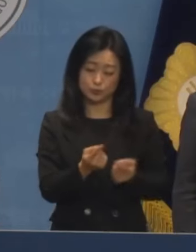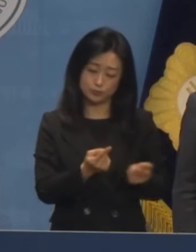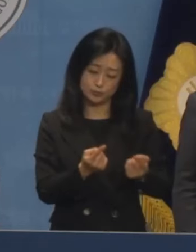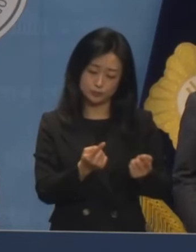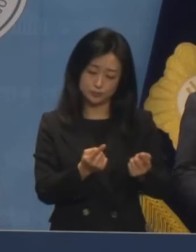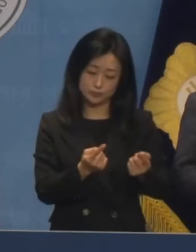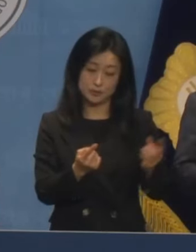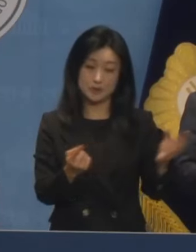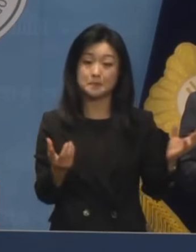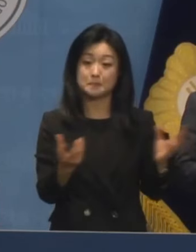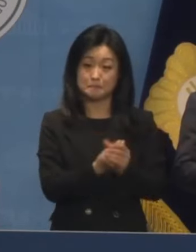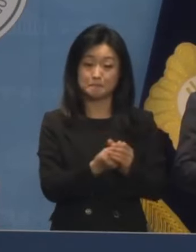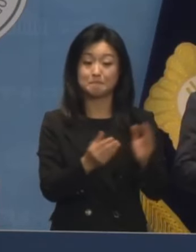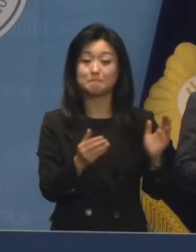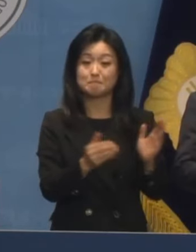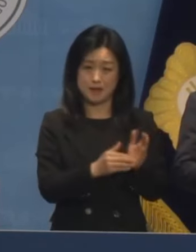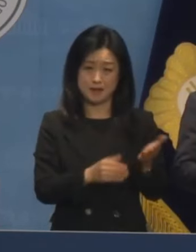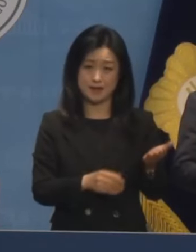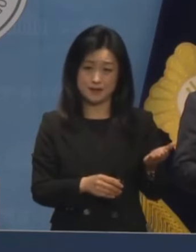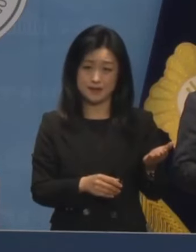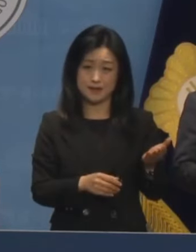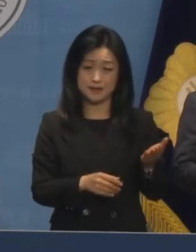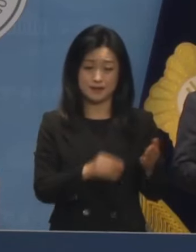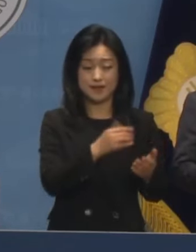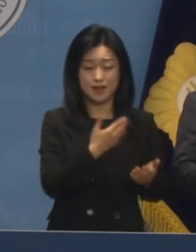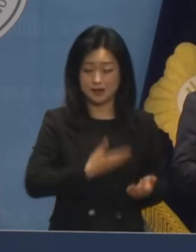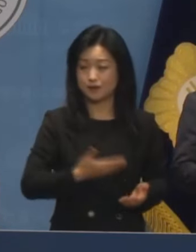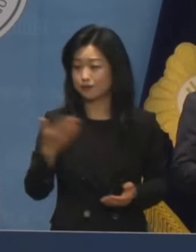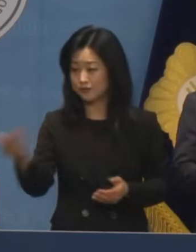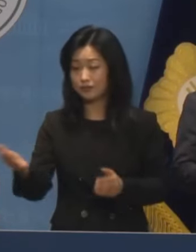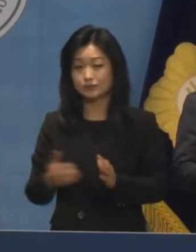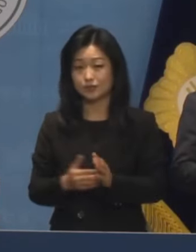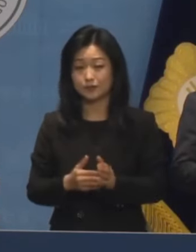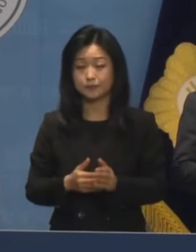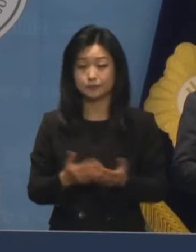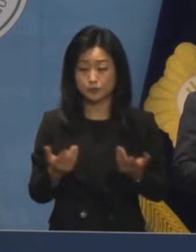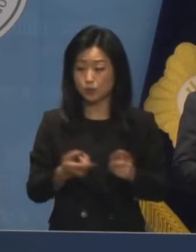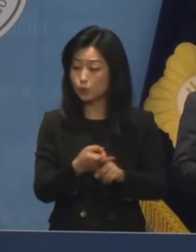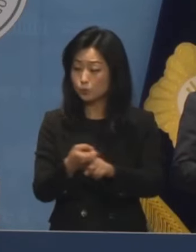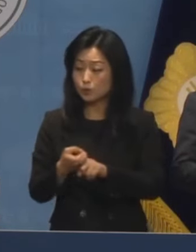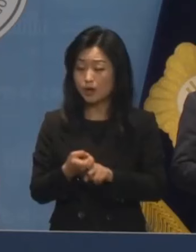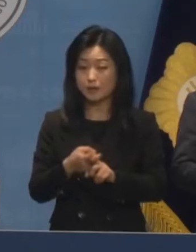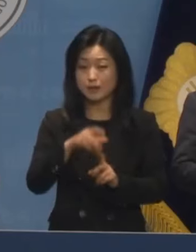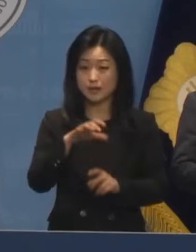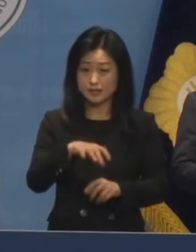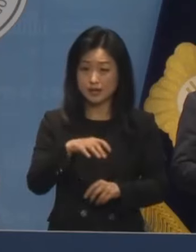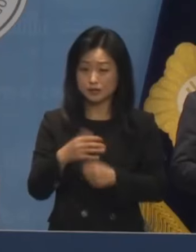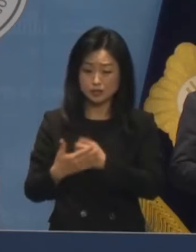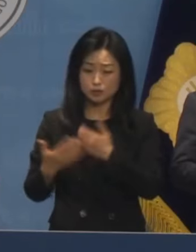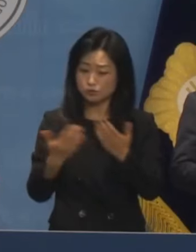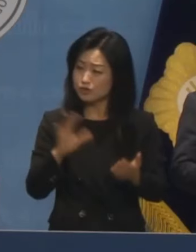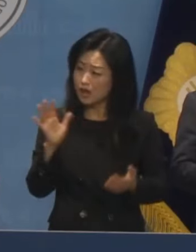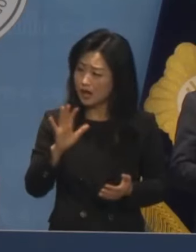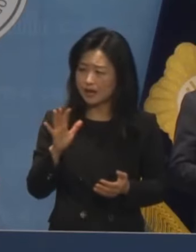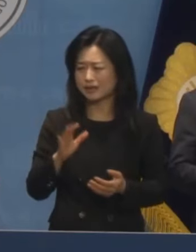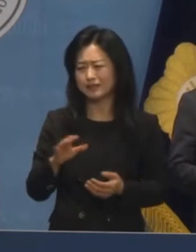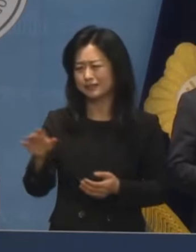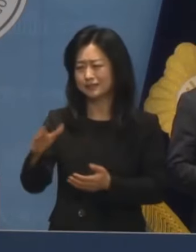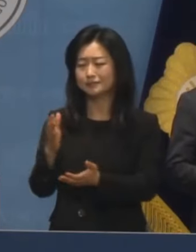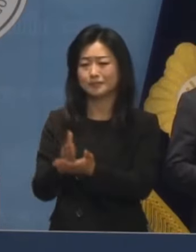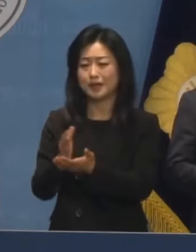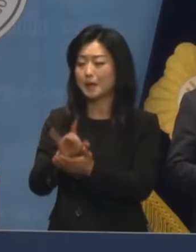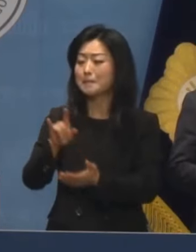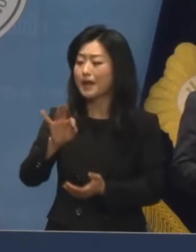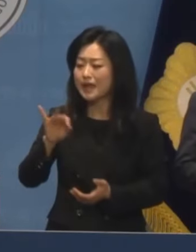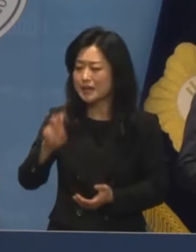조정을 한 사건이 있습니다 다른 사건을 해주고 노동조합에 대한 것은 해주지 않는 것은 이거는 배임죄에